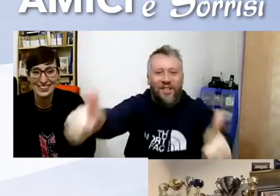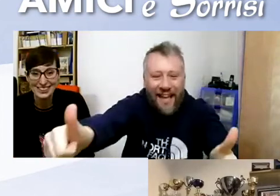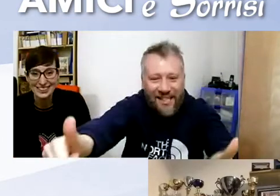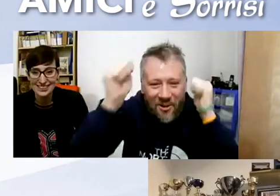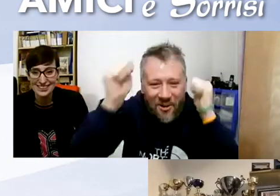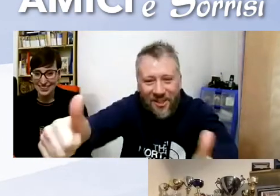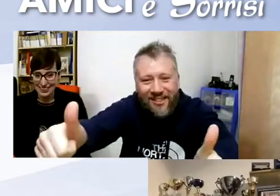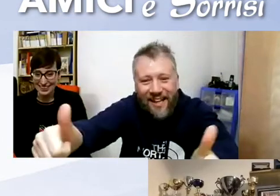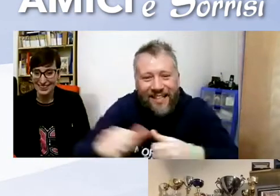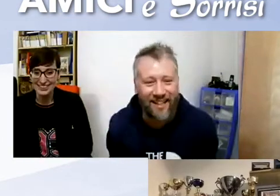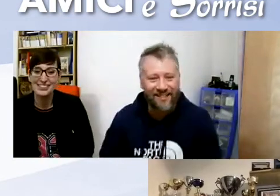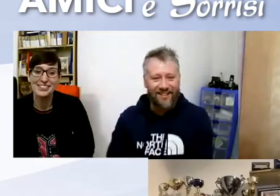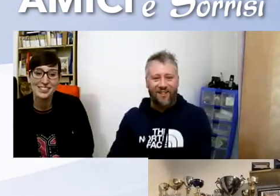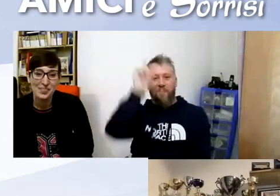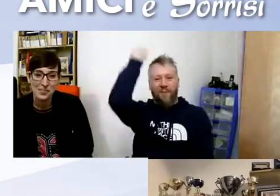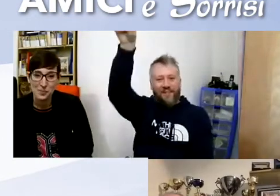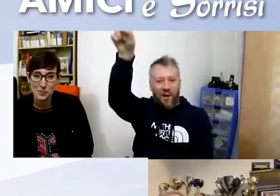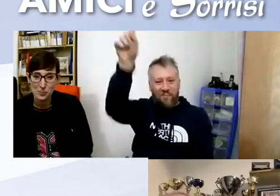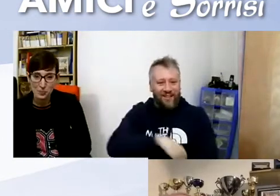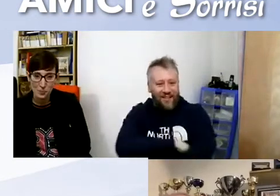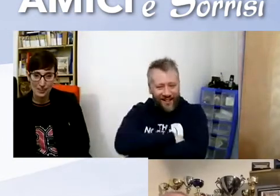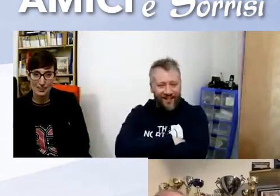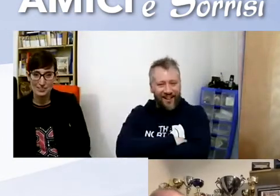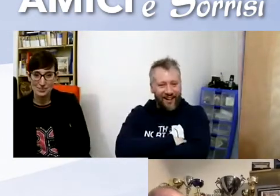Voto 10, voto 10.